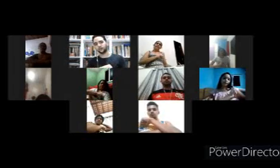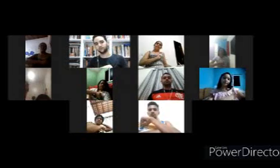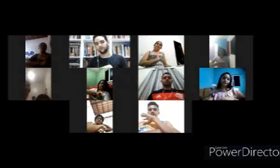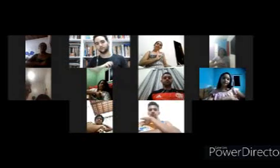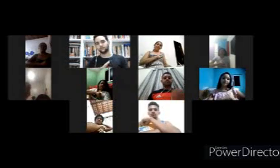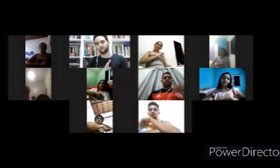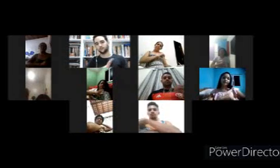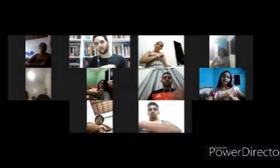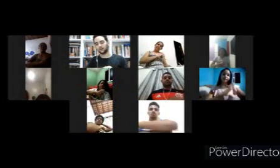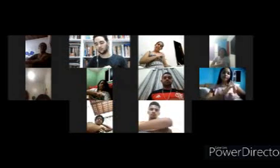música. Amor.